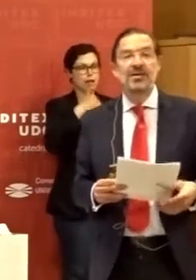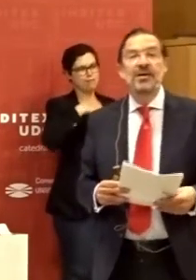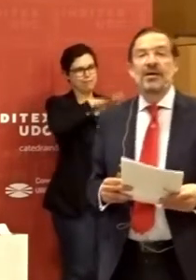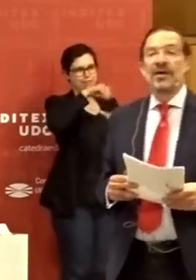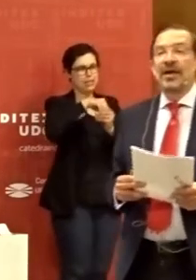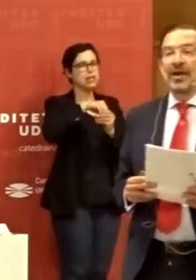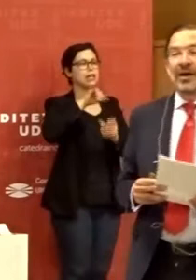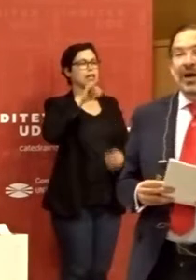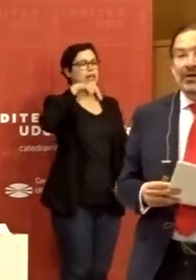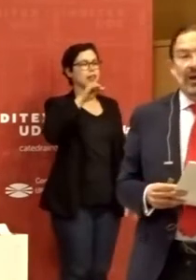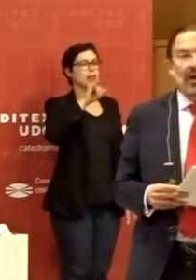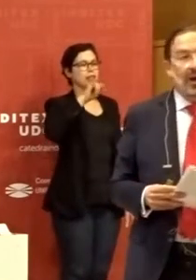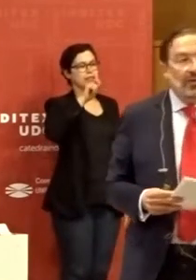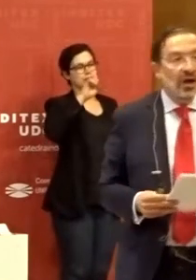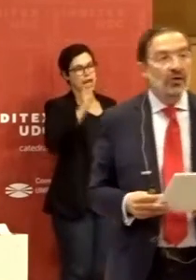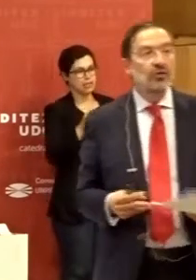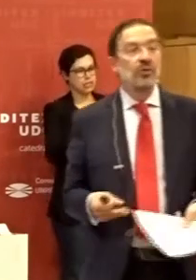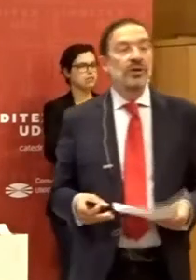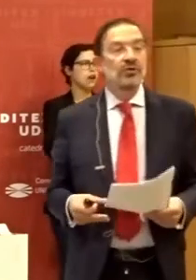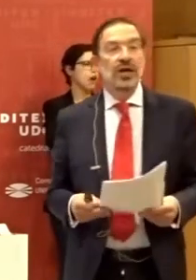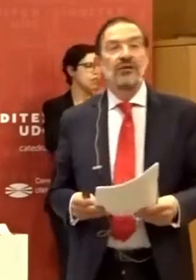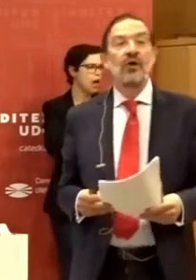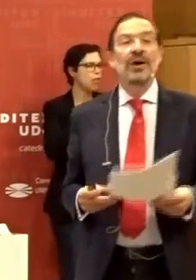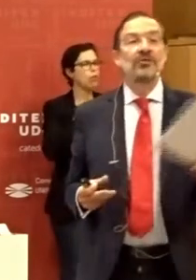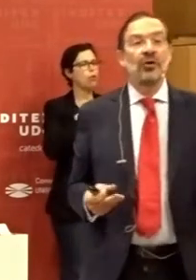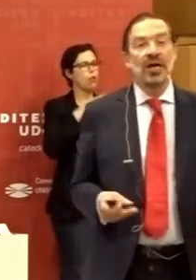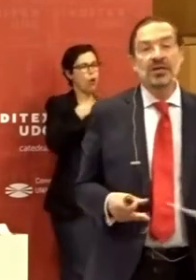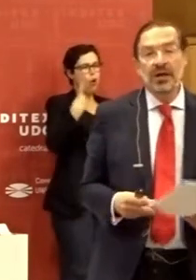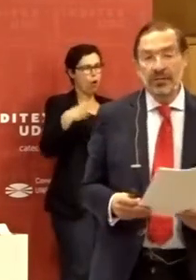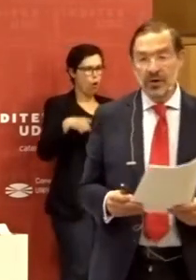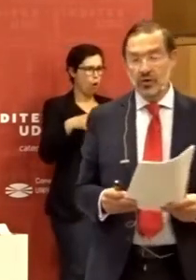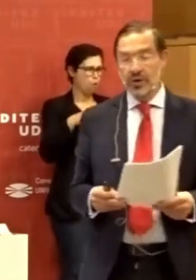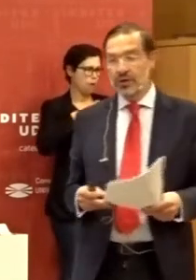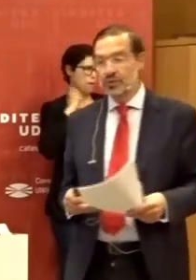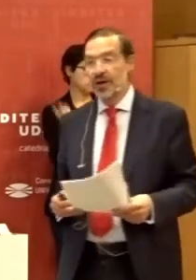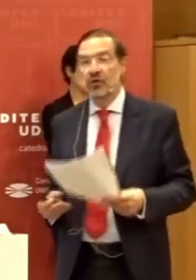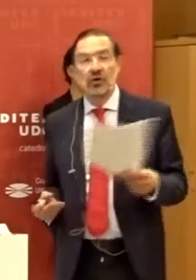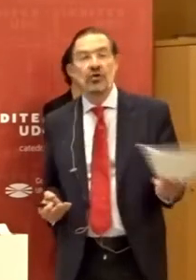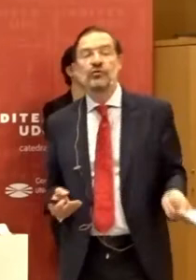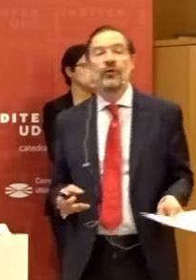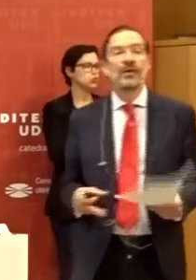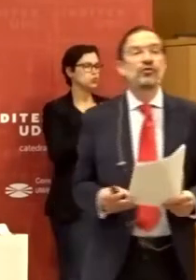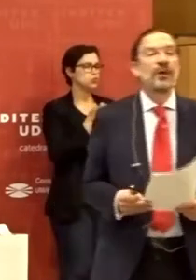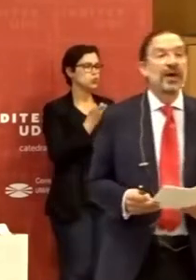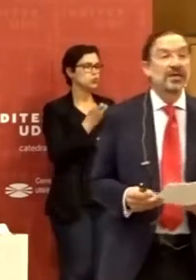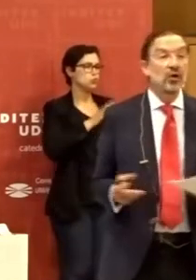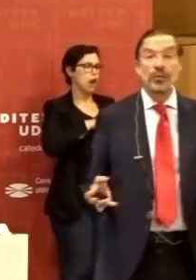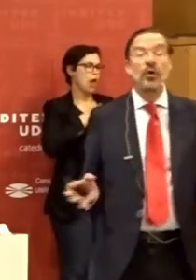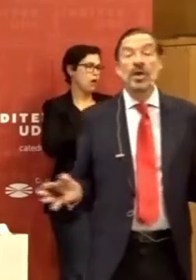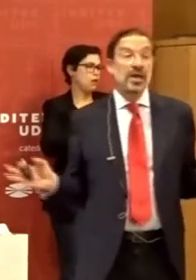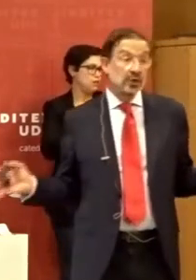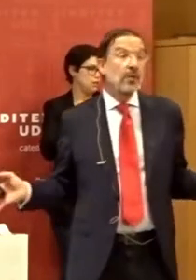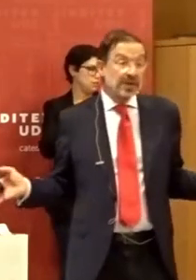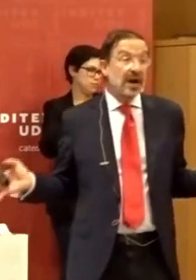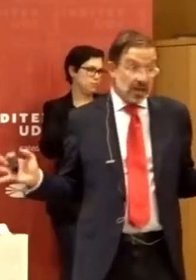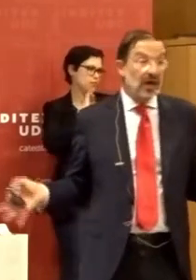Inditex que realiza el calzado y los complementos de calzado para todas y los complementos para todos los formatos comerciales del grupo,